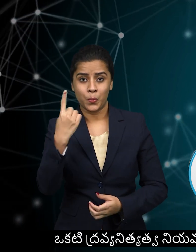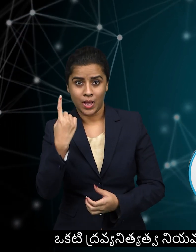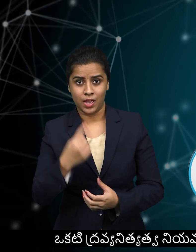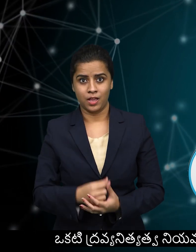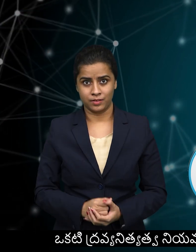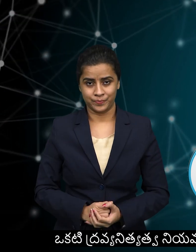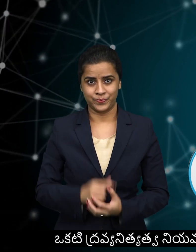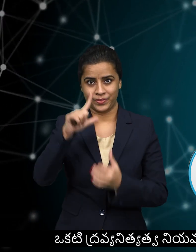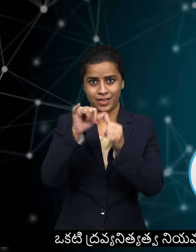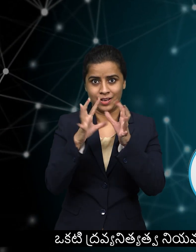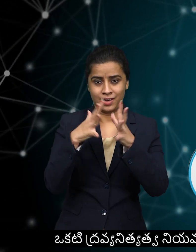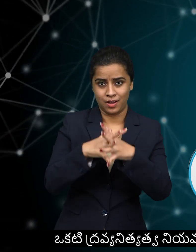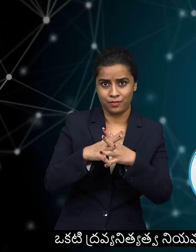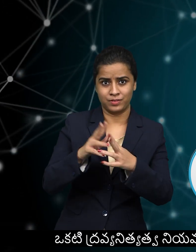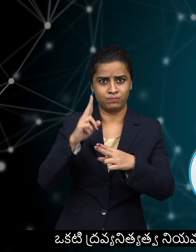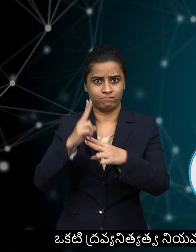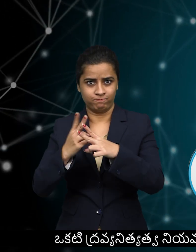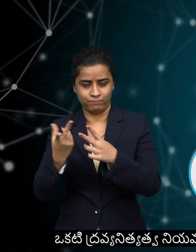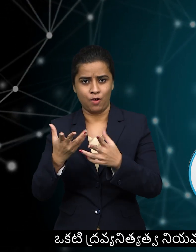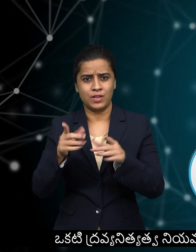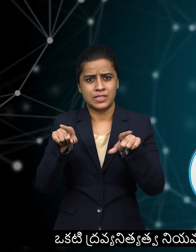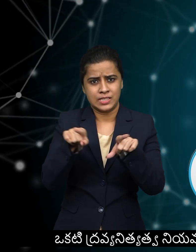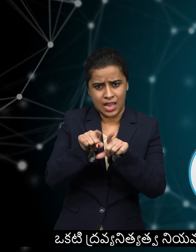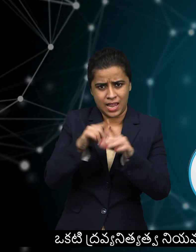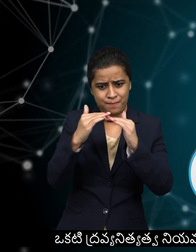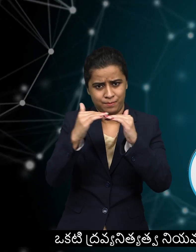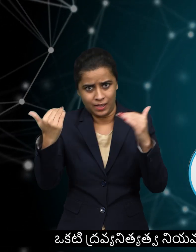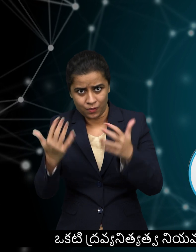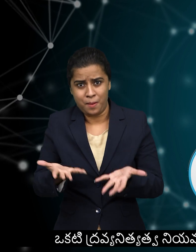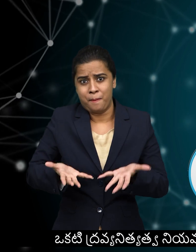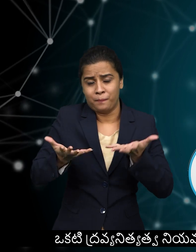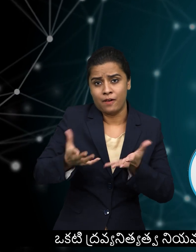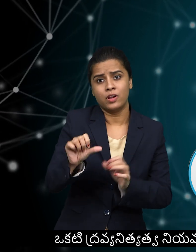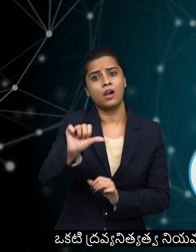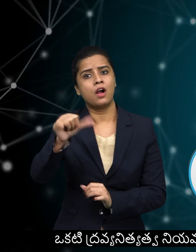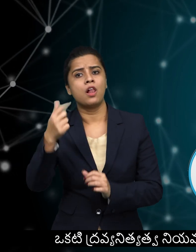ఒకటి ద్రవ్య నిత్యత్వ నియమం, మరొకటి స్థిరానుపాత నియమం.